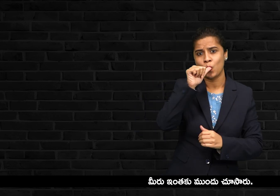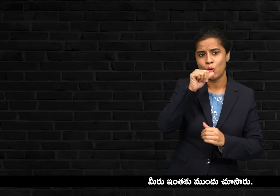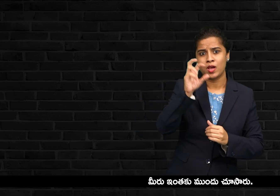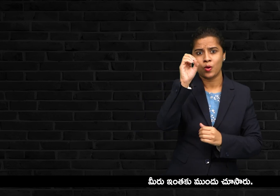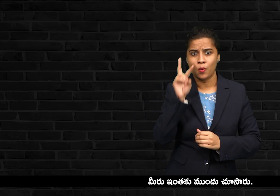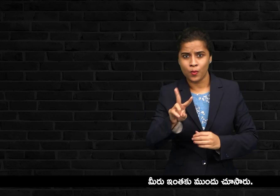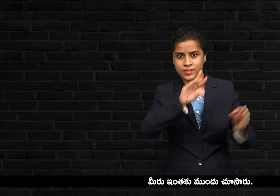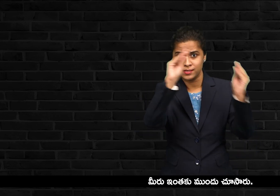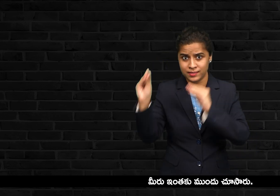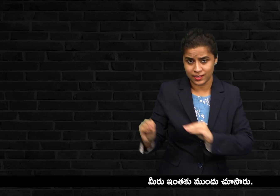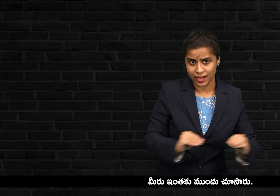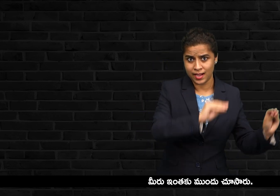ముందు చూశారు.